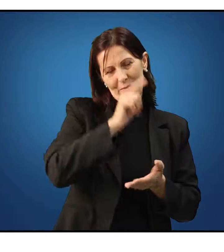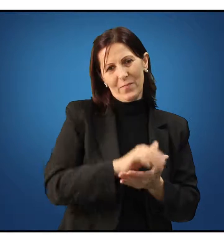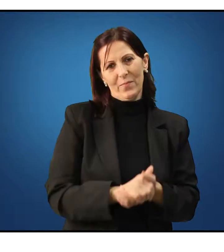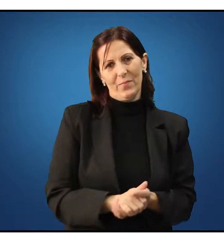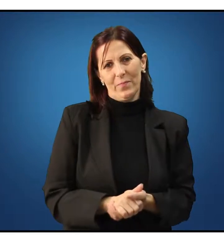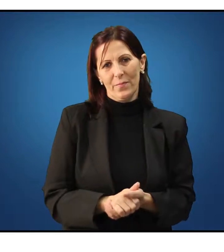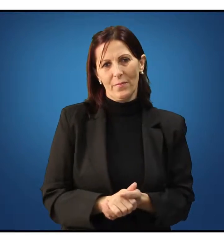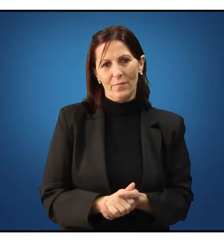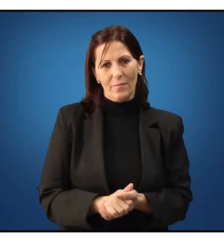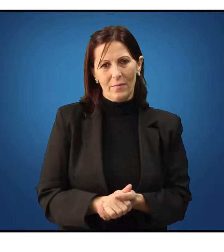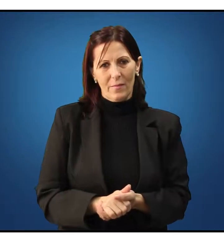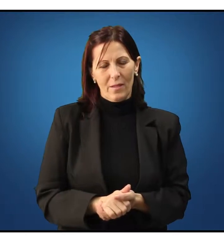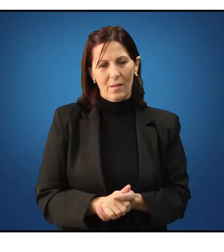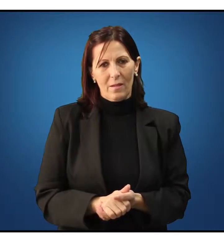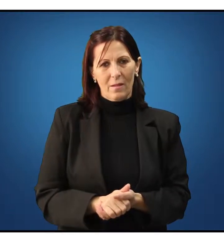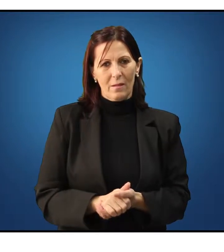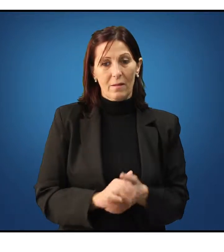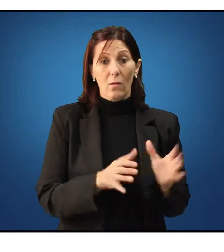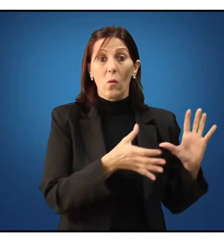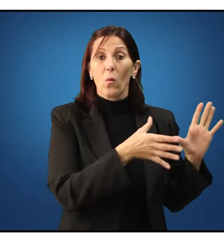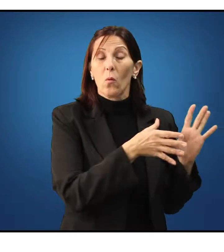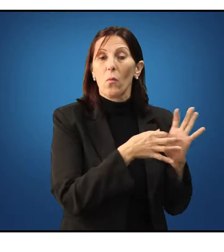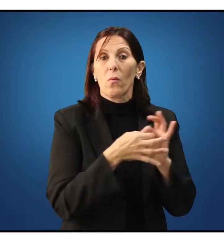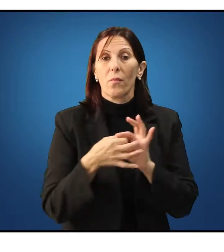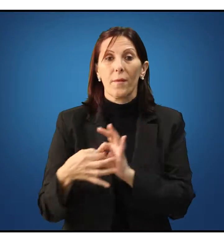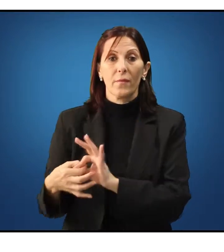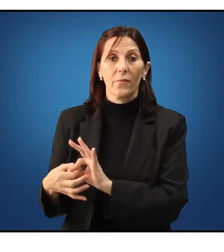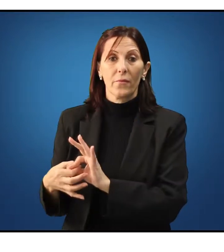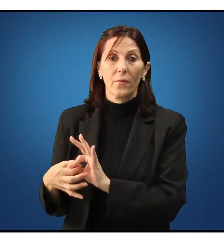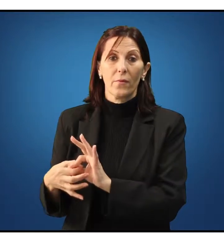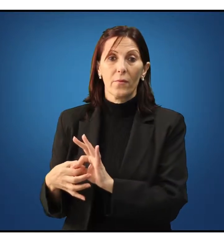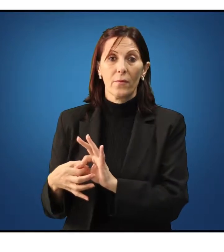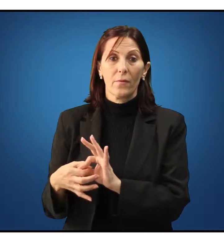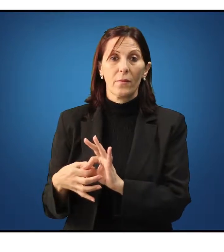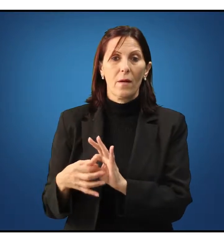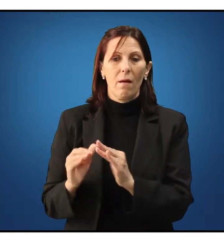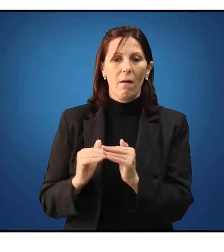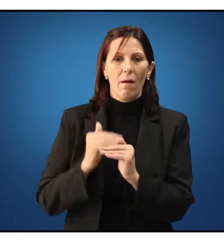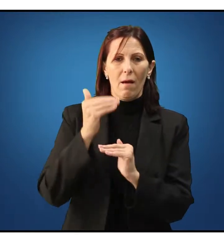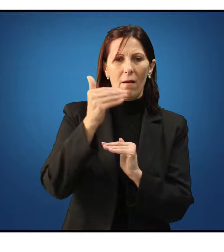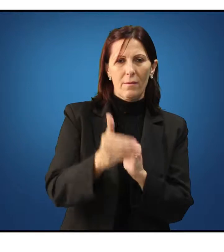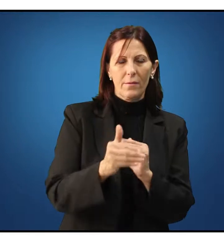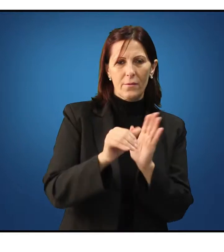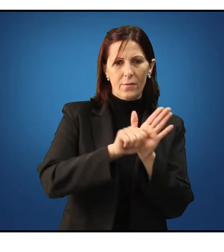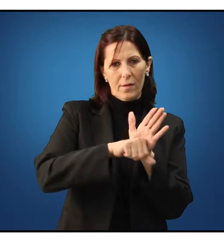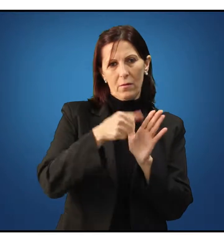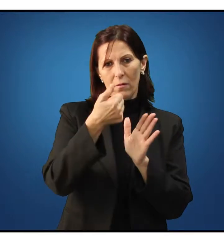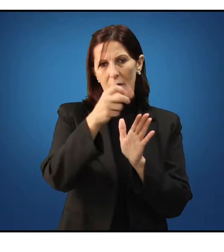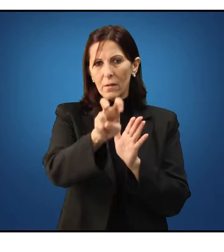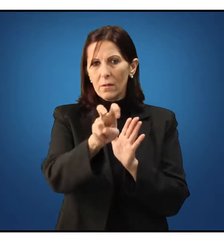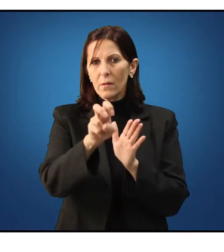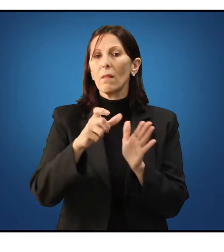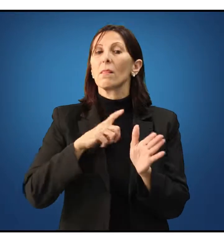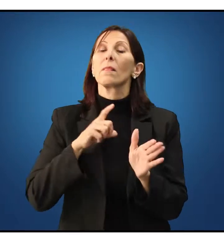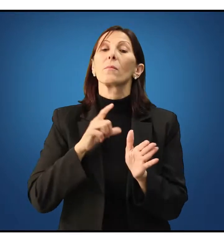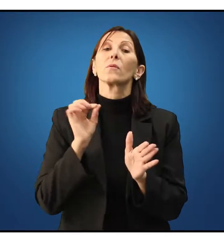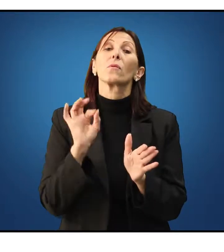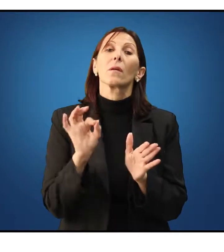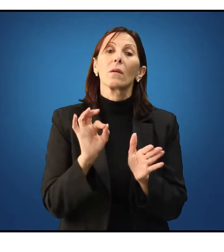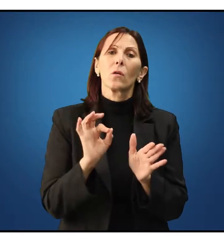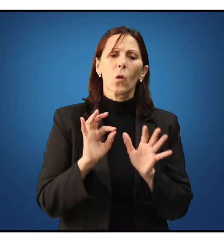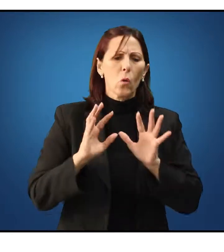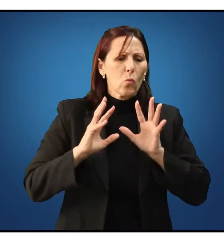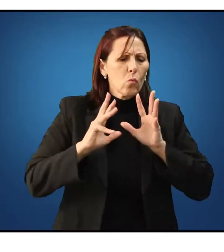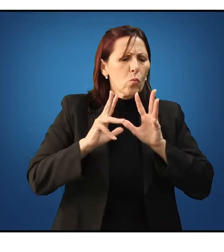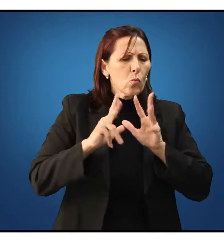Bom, neste contexto, a partir do século XV, nós temos toda uma